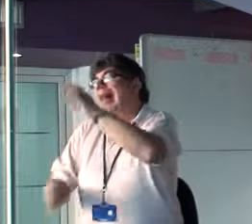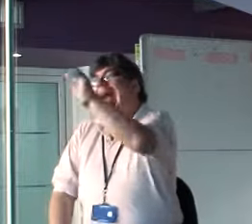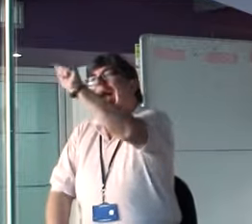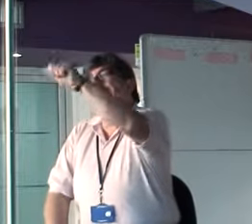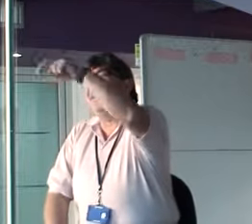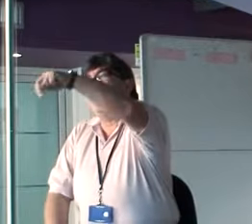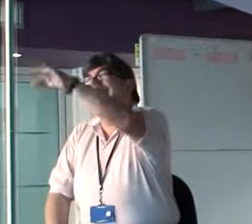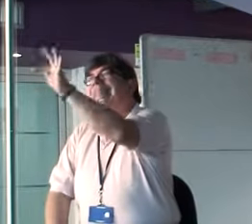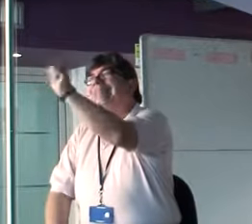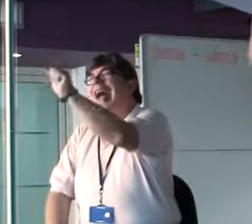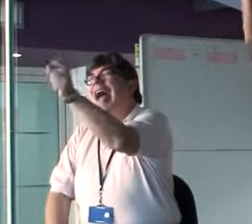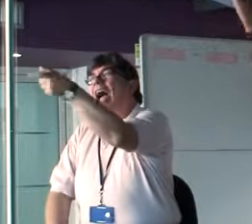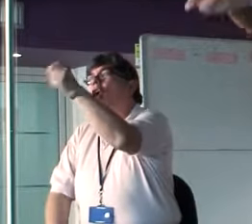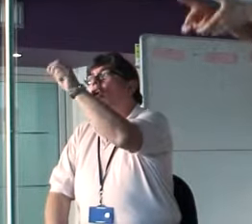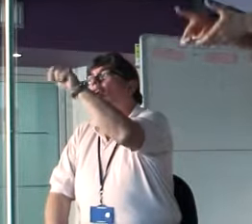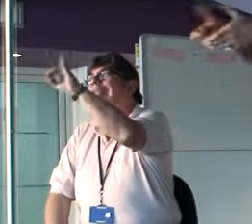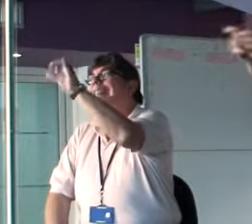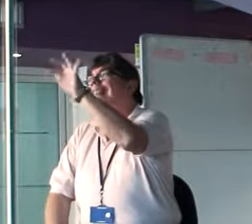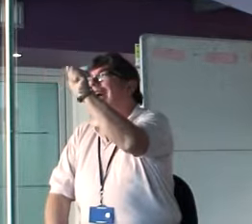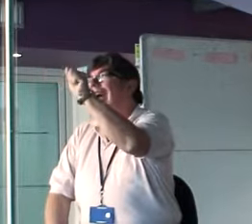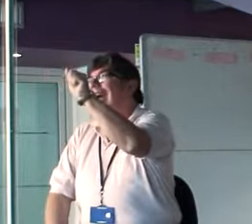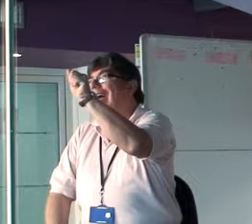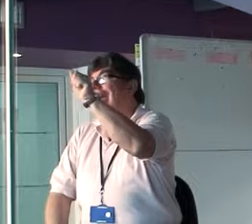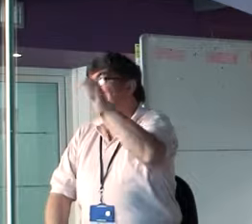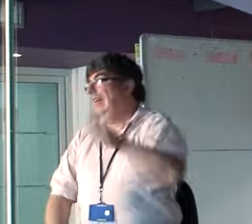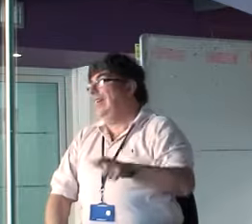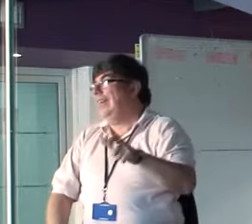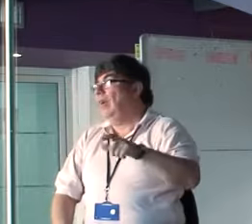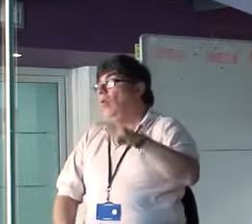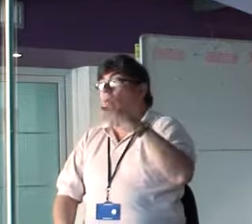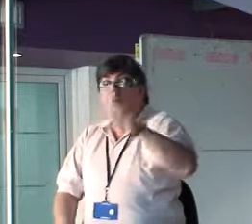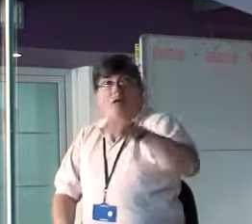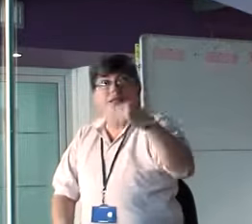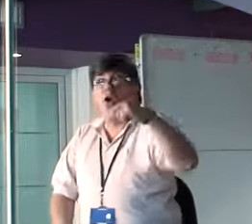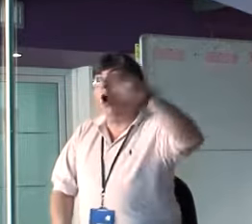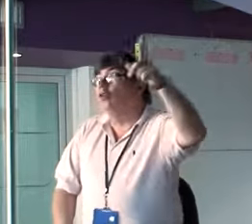Ese antagonista puede ser otro personaje.